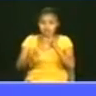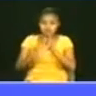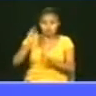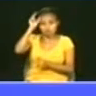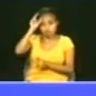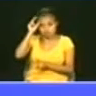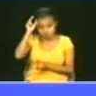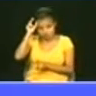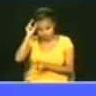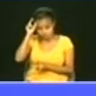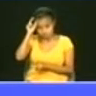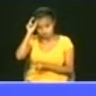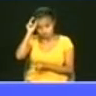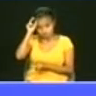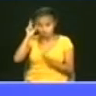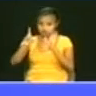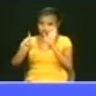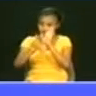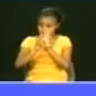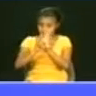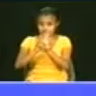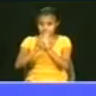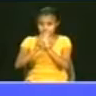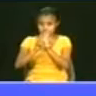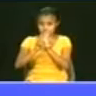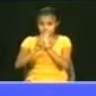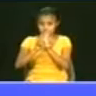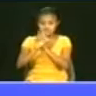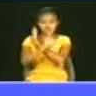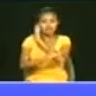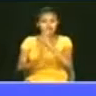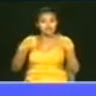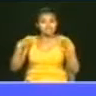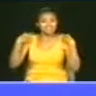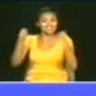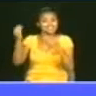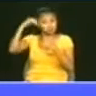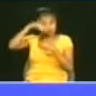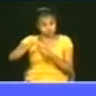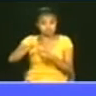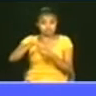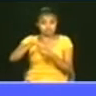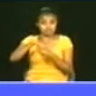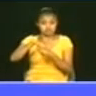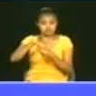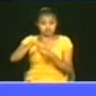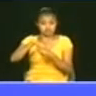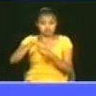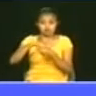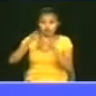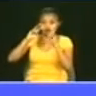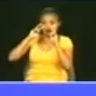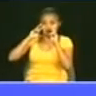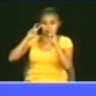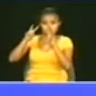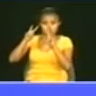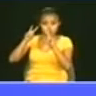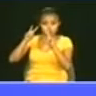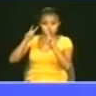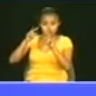ህብረተሰቡ ከባህሉ አንጻር፣ ከህግ አንጻር፣ ከአገር ደህንነትም ጭምር አንጻር